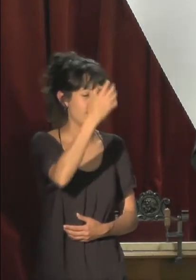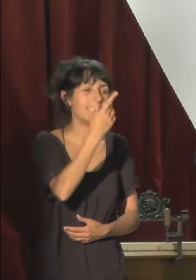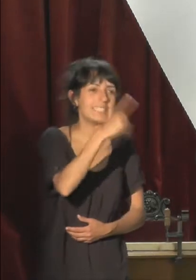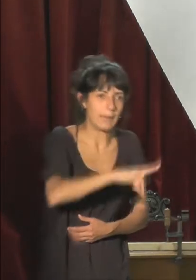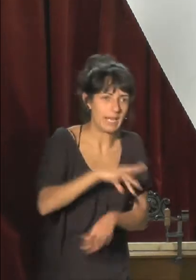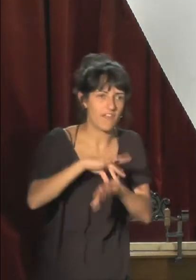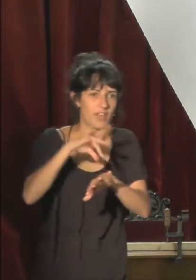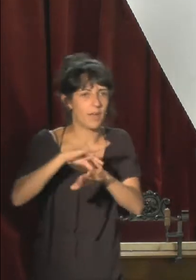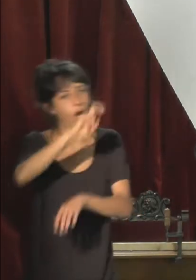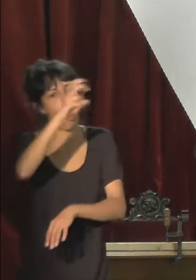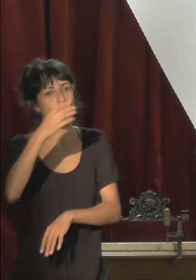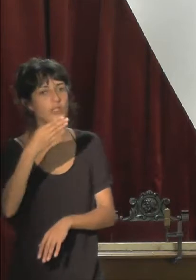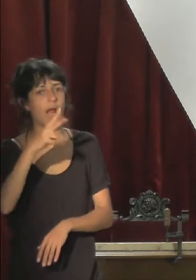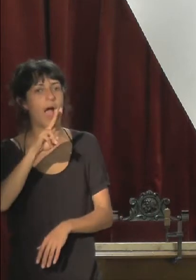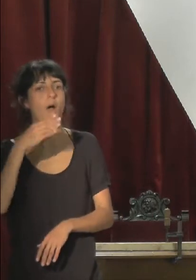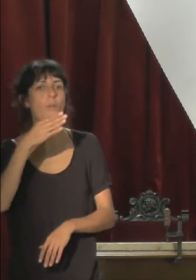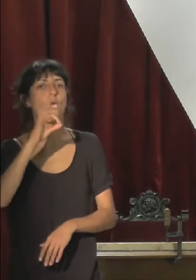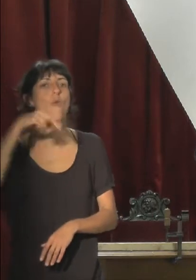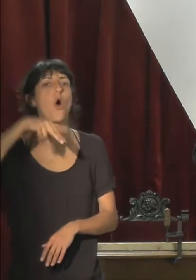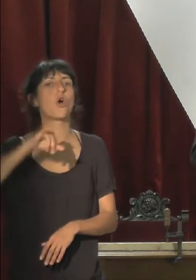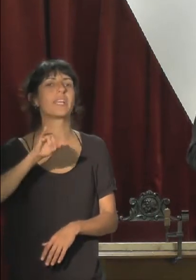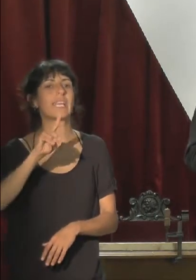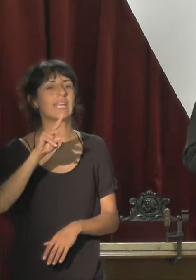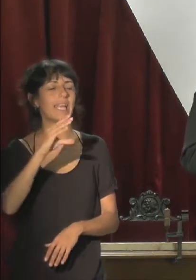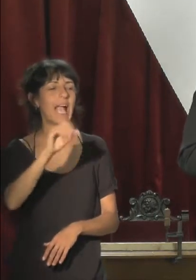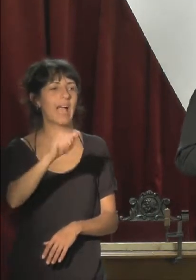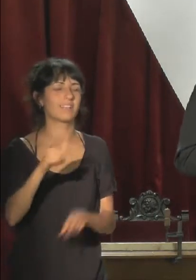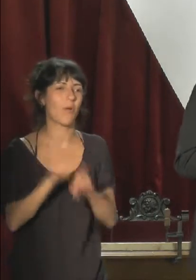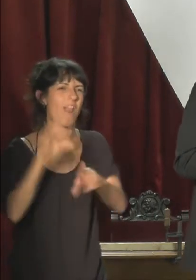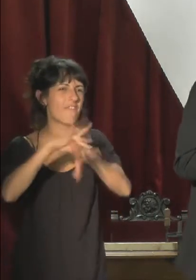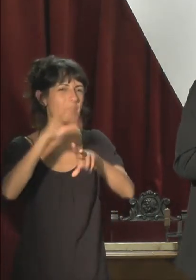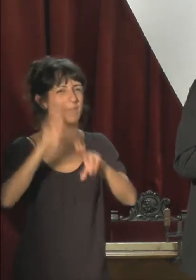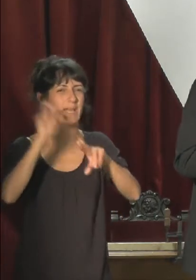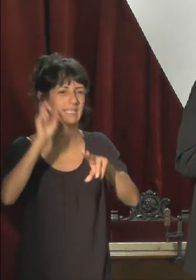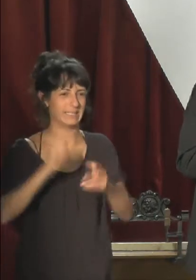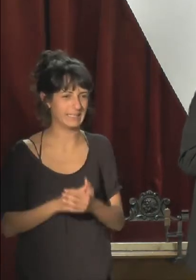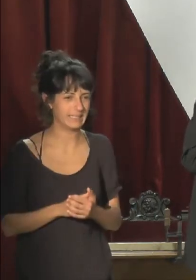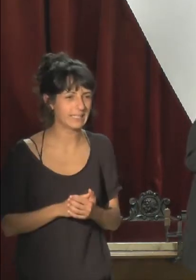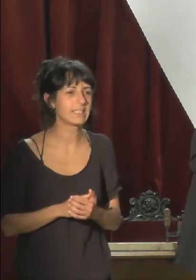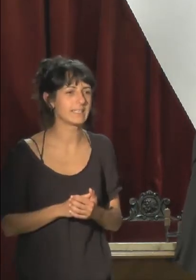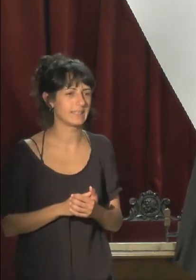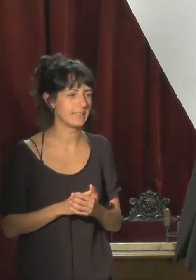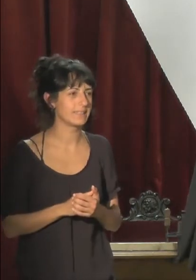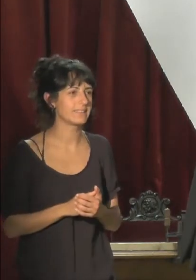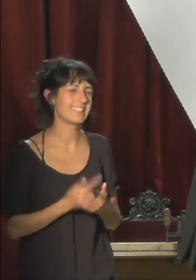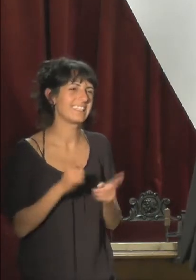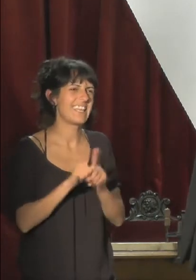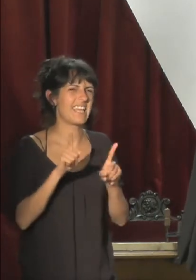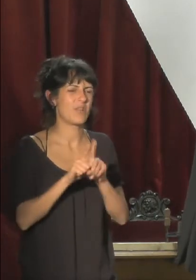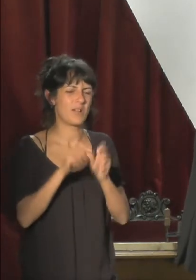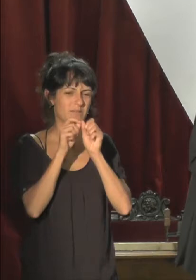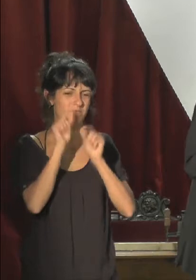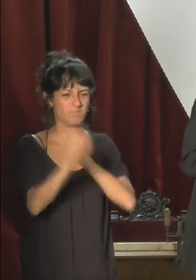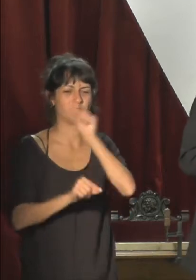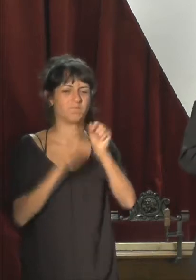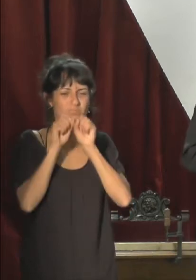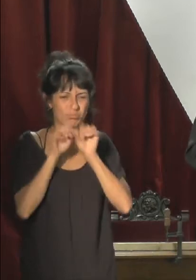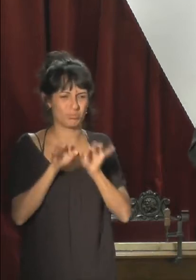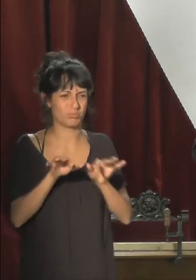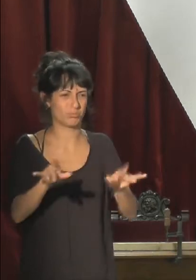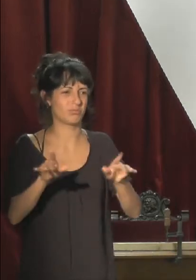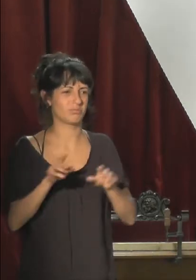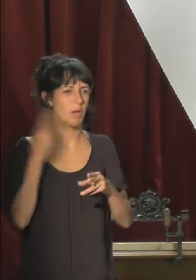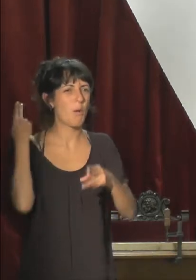coa peste negra. Esta caste de secticemia